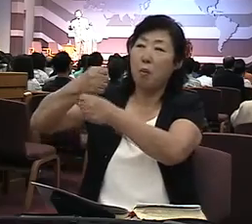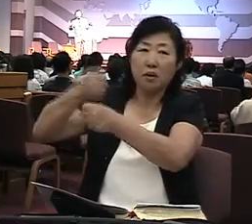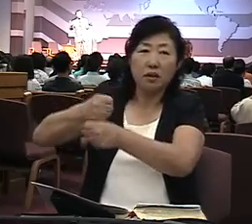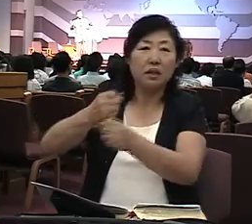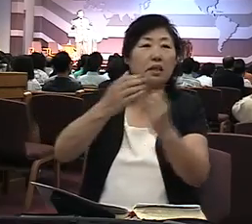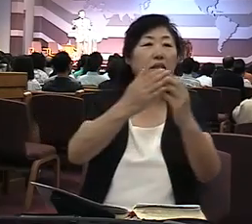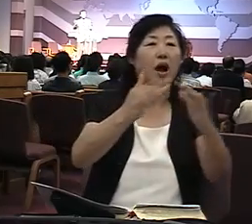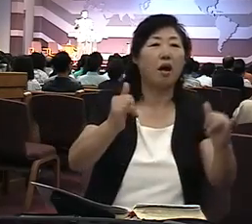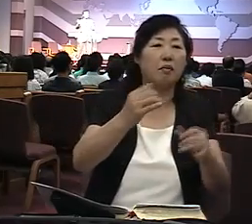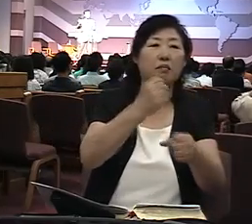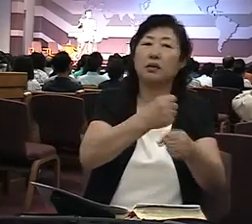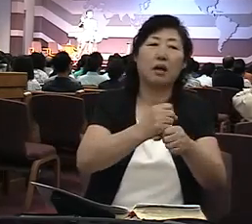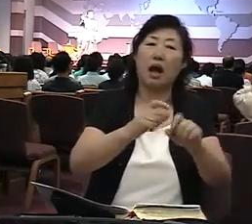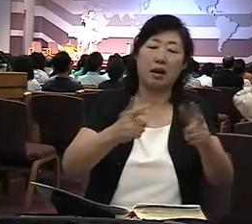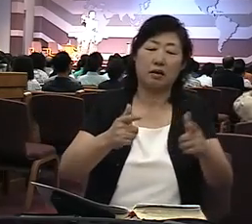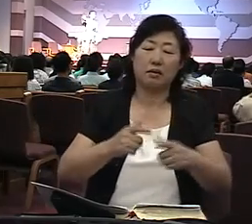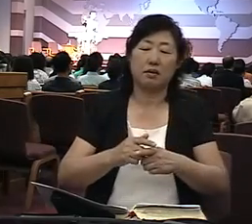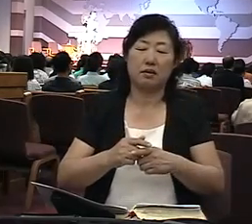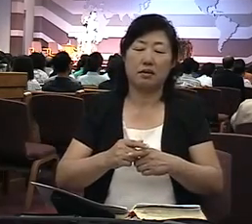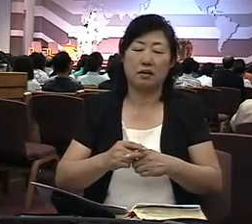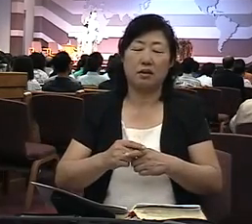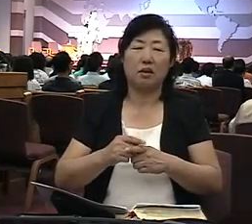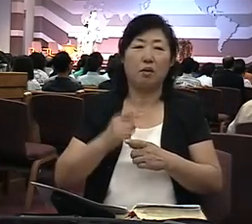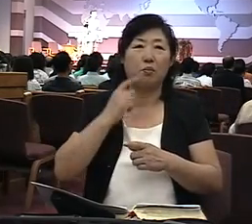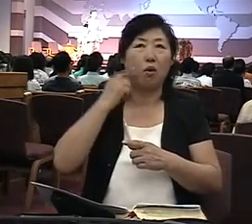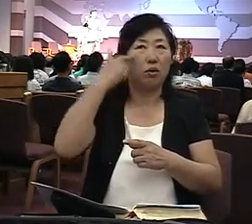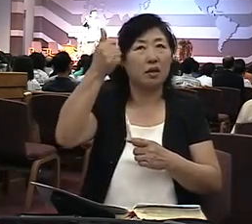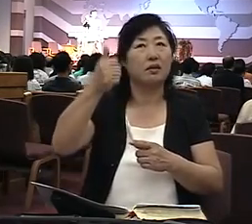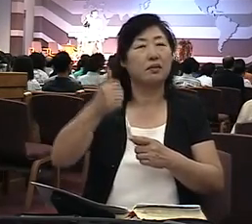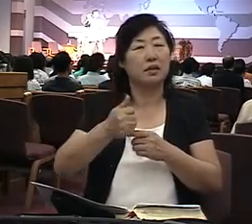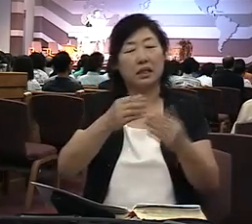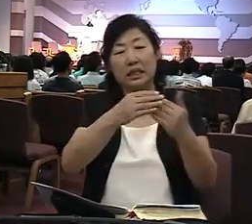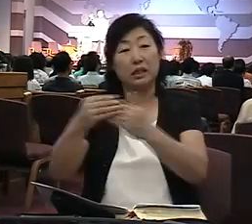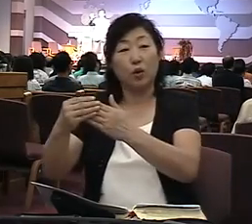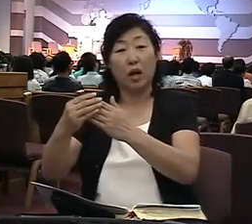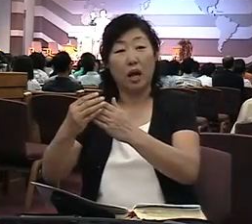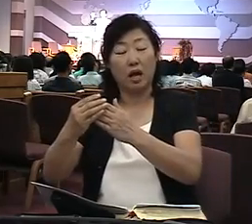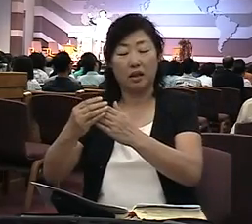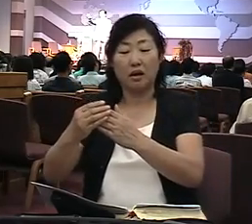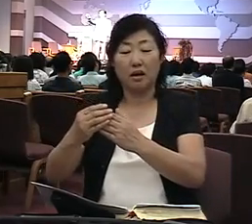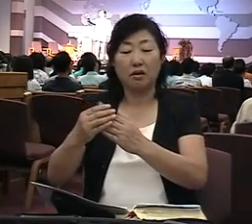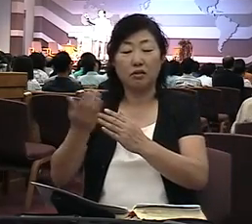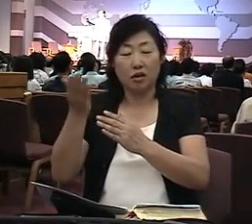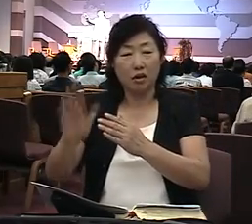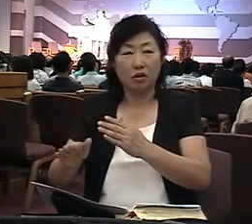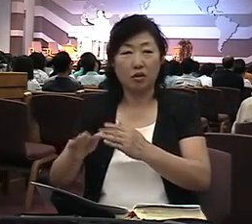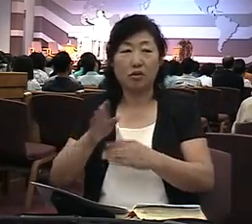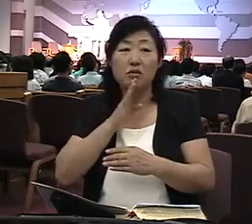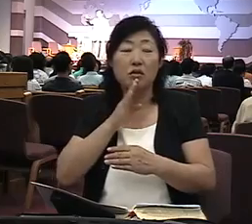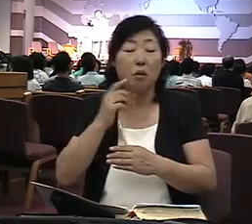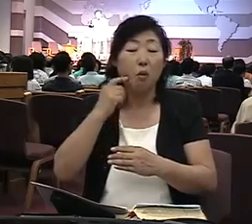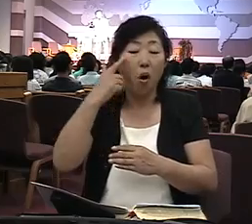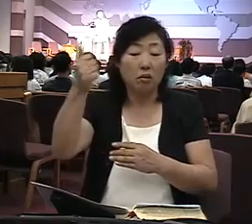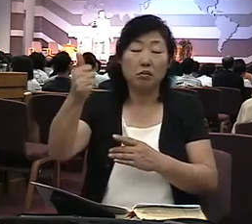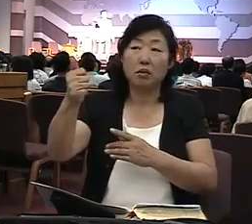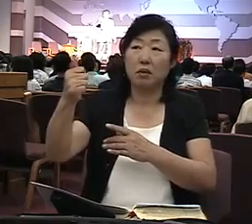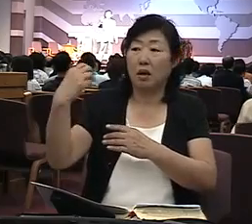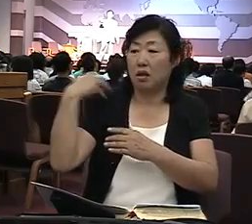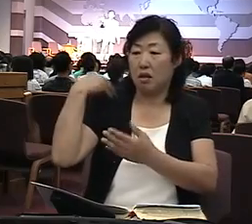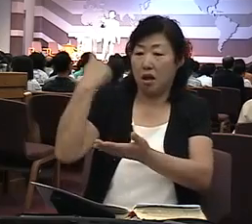게 아닙니다. 그렇죠? 목사님들이 인도하실지라도 궁극적으로 목회자의 담임 목사의 제자 되는 거